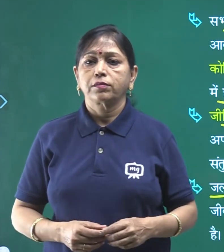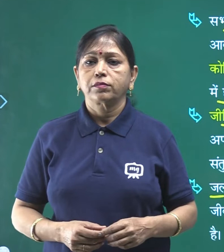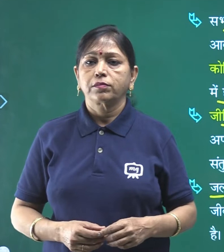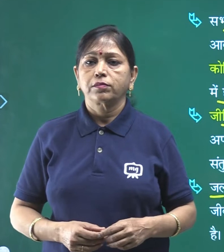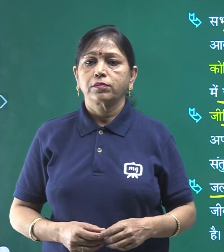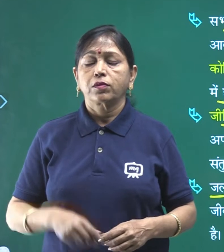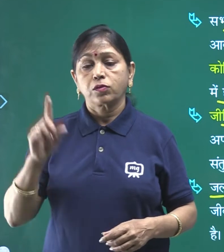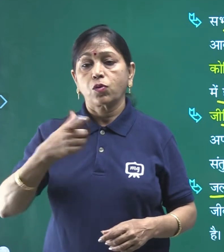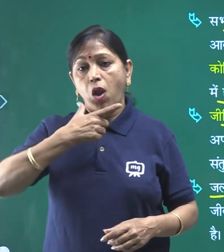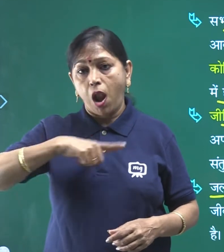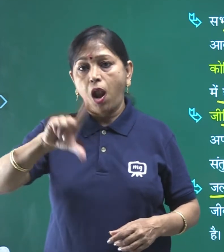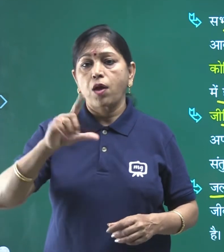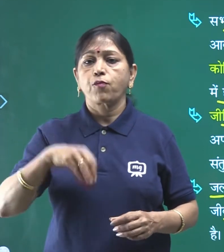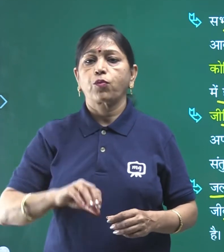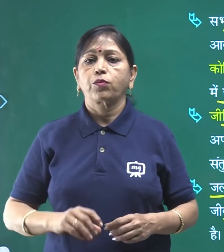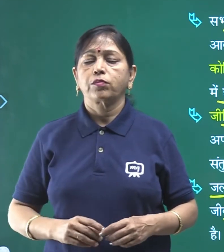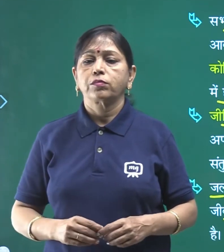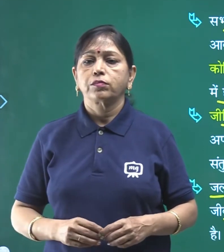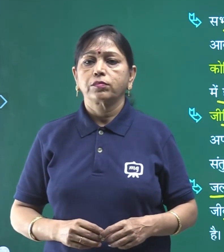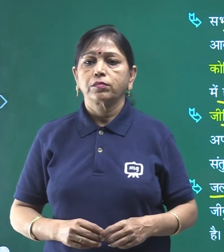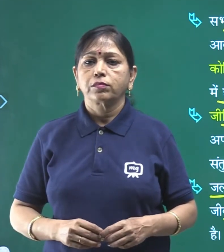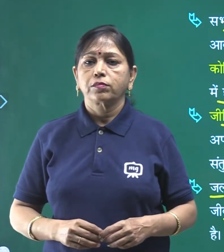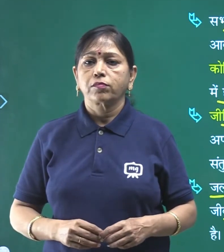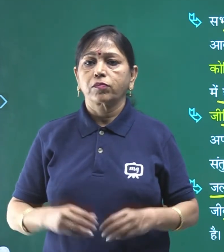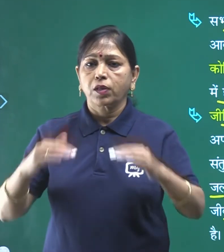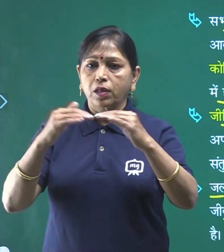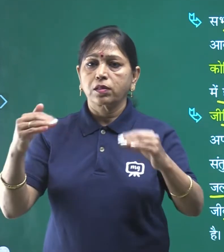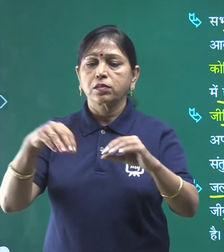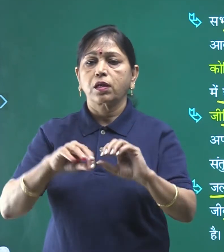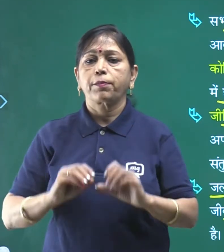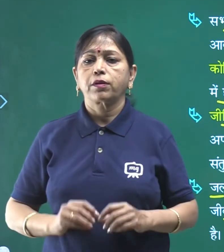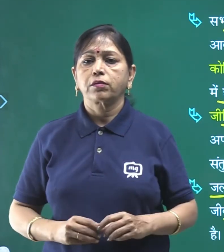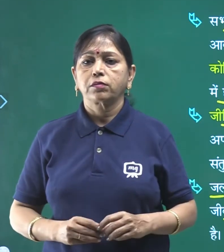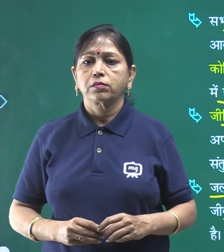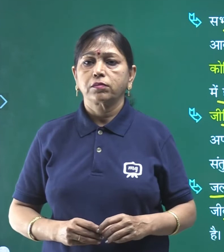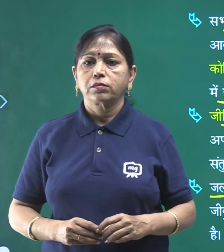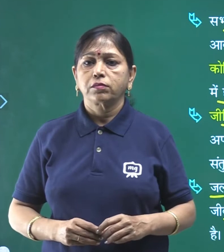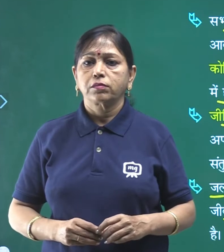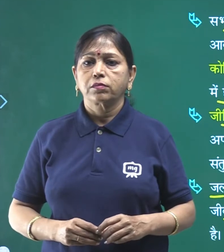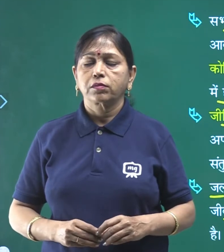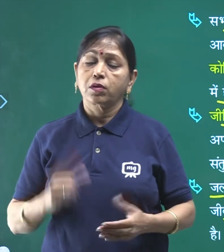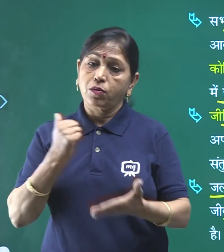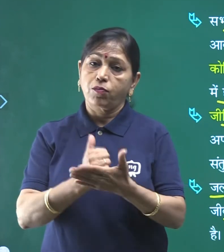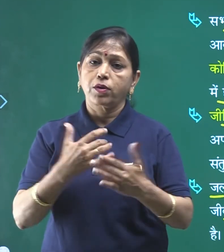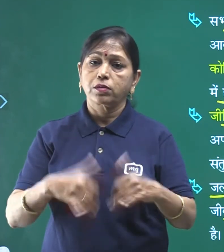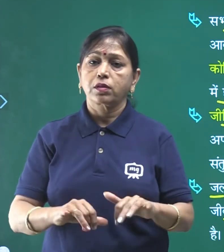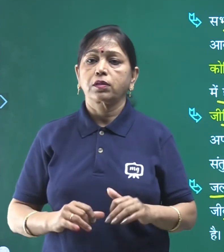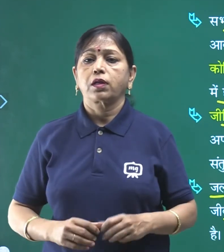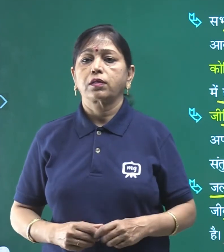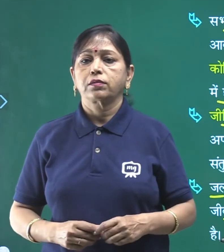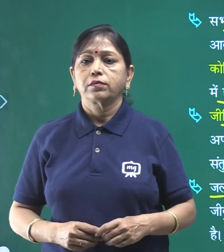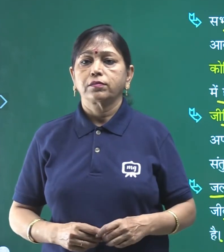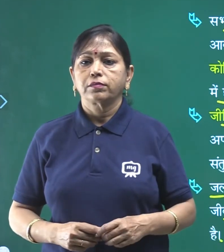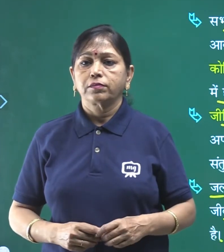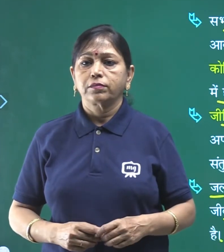है जो जीवन को स्थल पर निर्धारित करता है